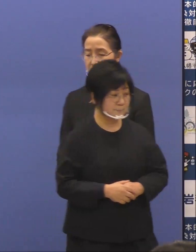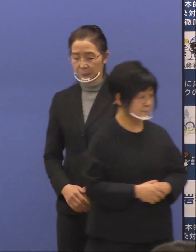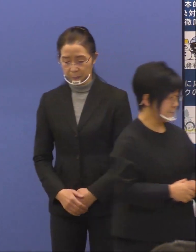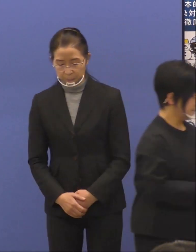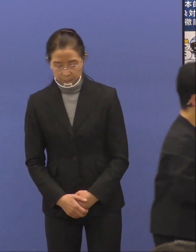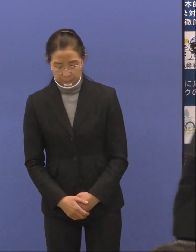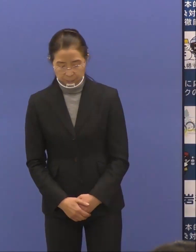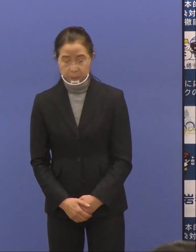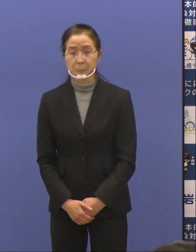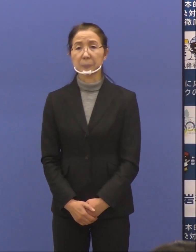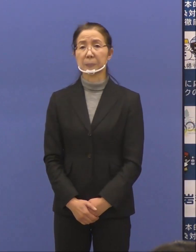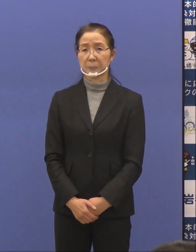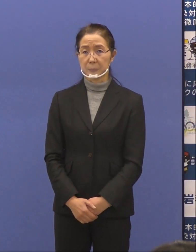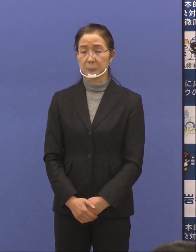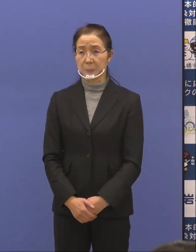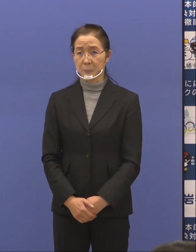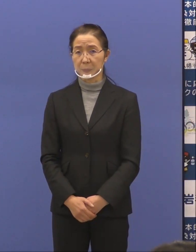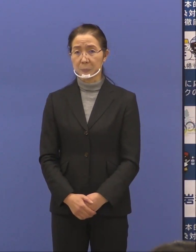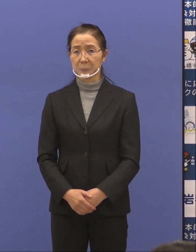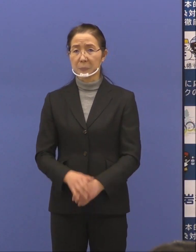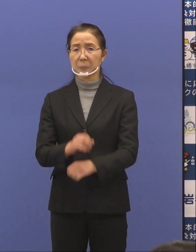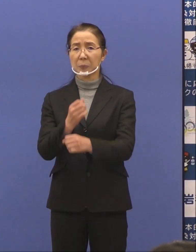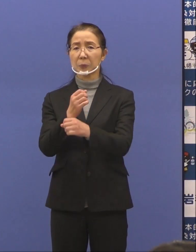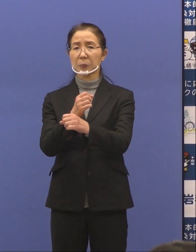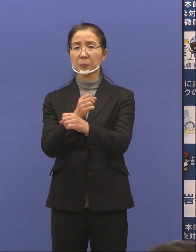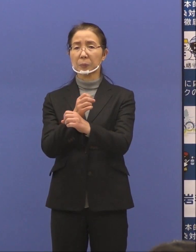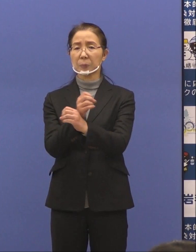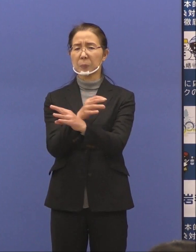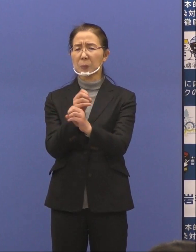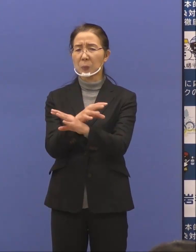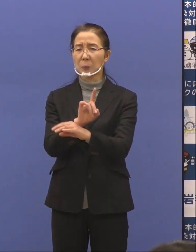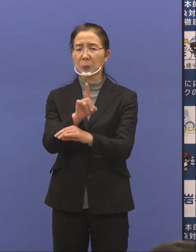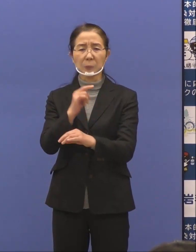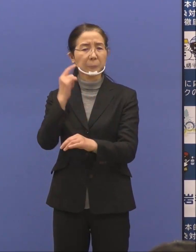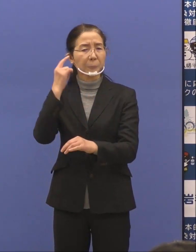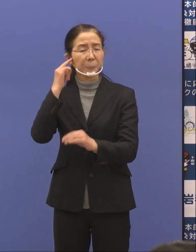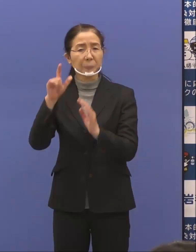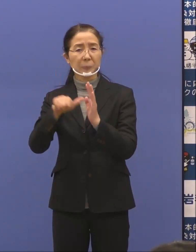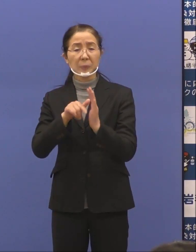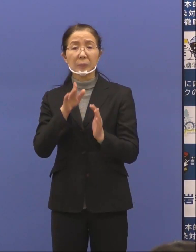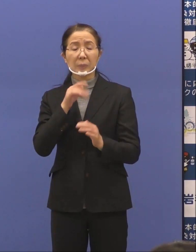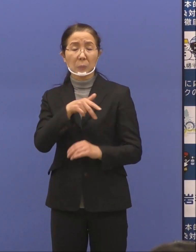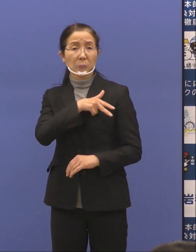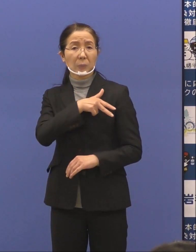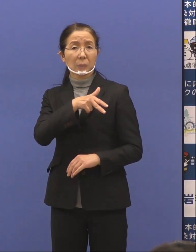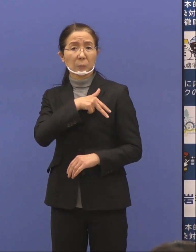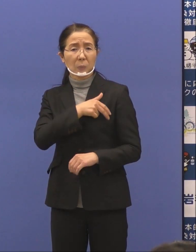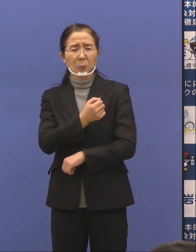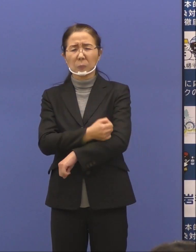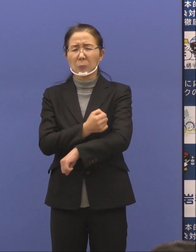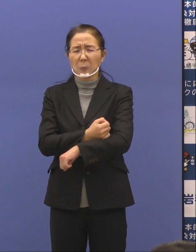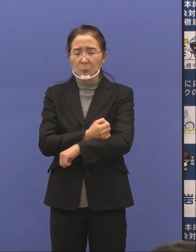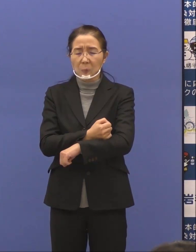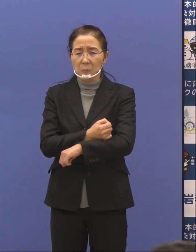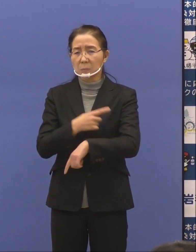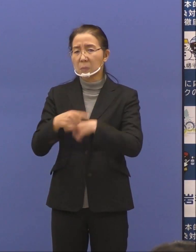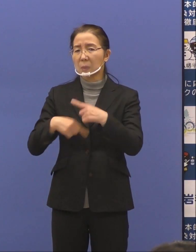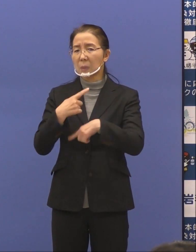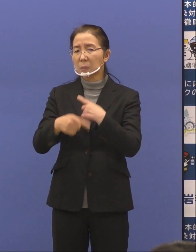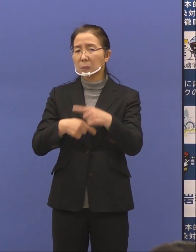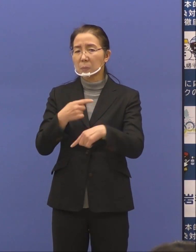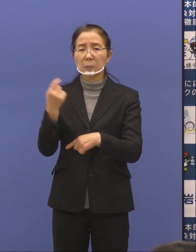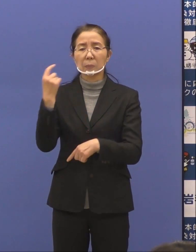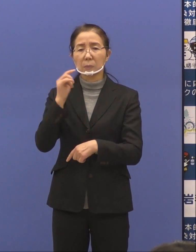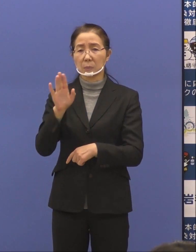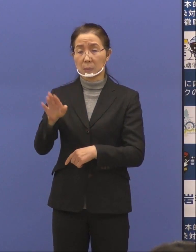こう去年の衆院選で自分もスタッフも苦労したというような話があったようなんですけれども